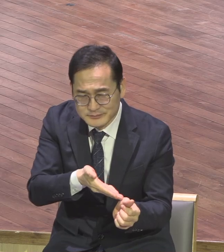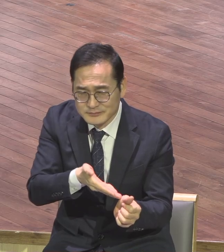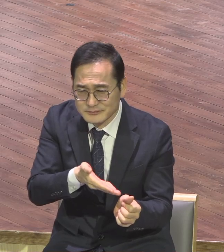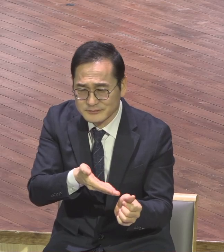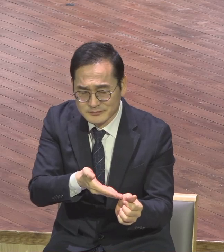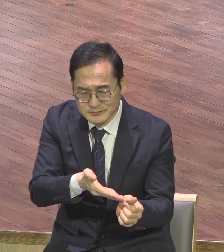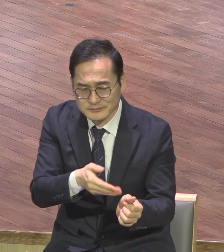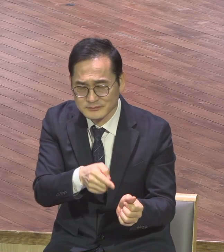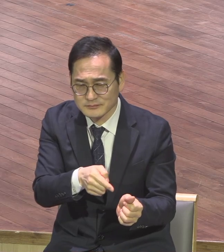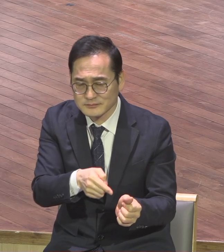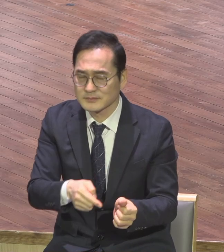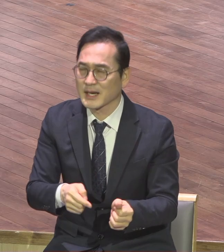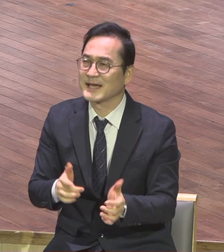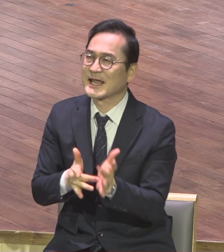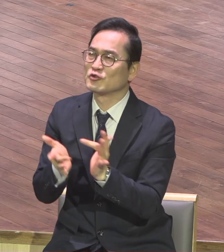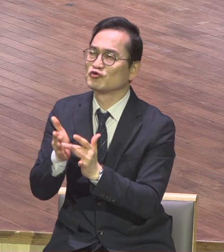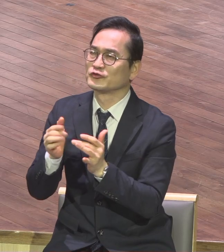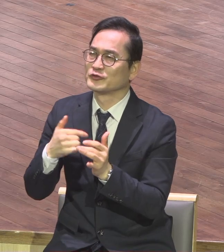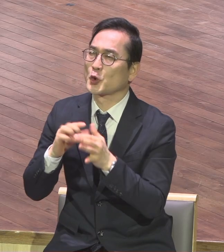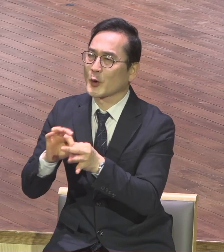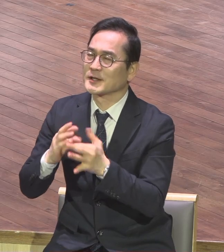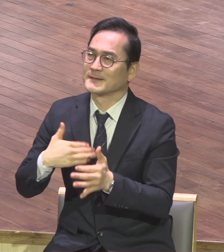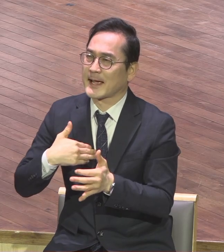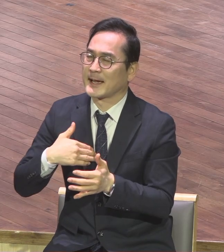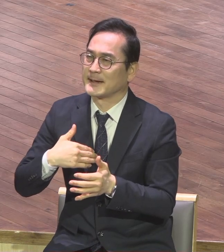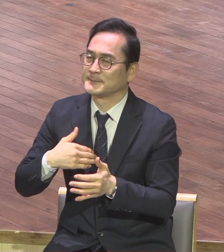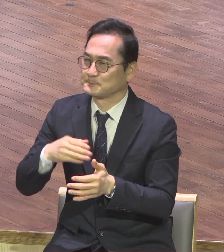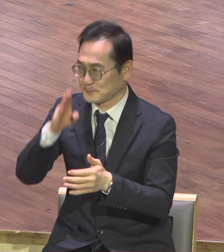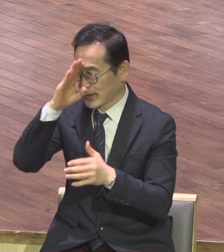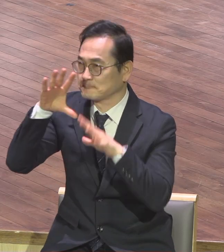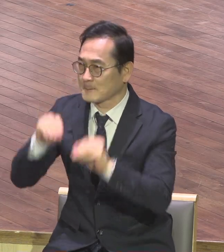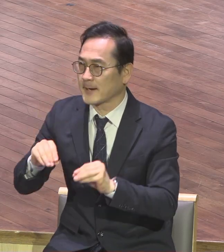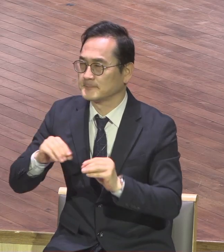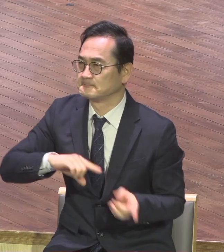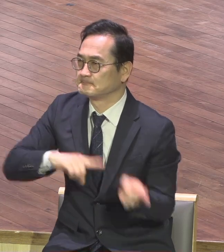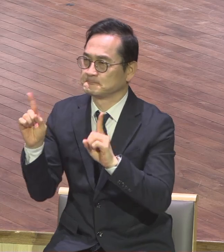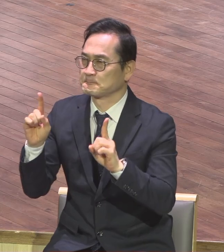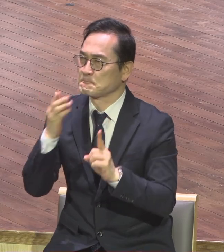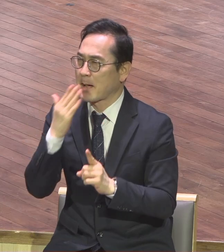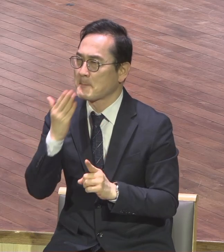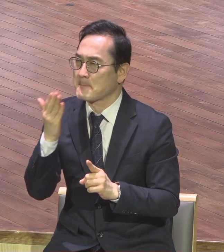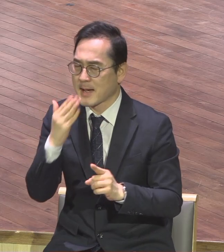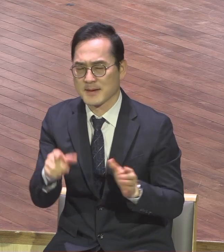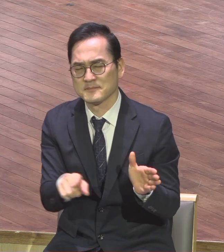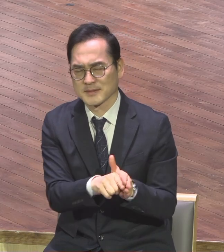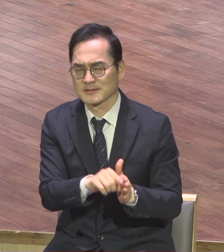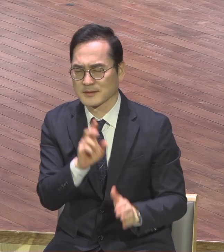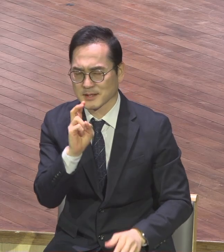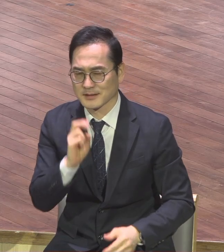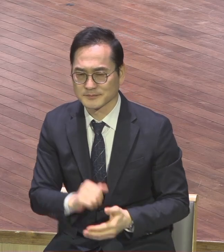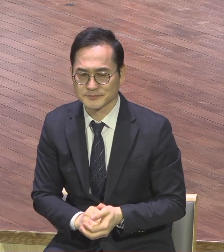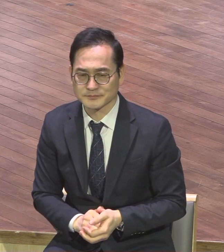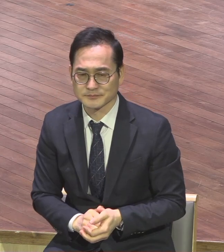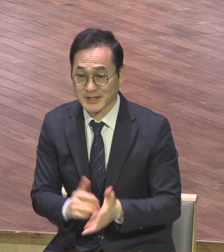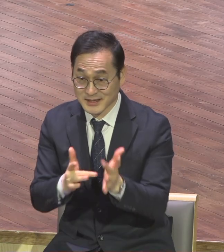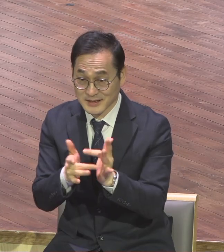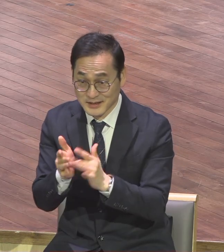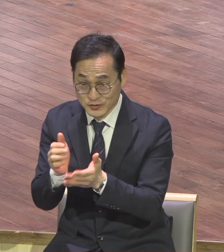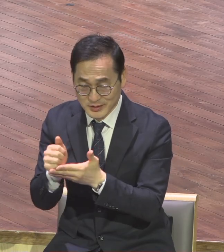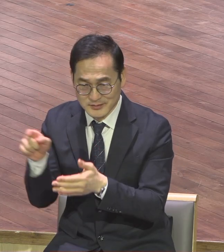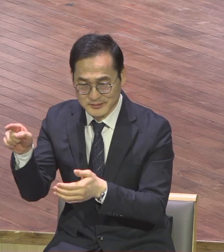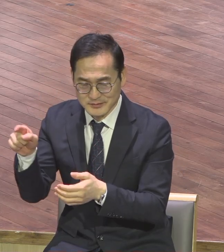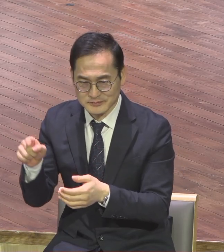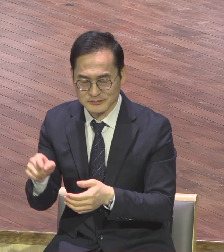그리스도가 나를 치료해 주실 것이다. 그래서 하나님께 쓰임 받는 사람들의 특징이 있습니다. 양다리 걸치면 하나님이 절대 쓰지